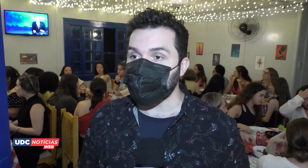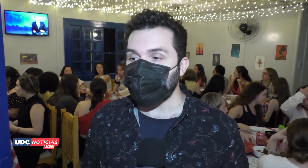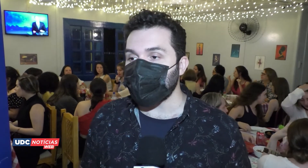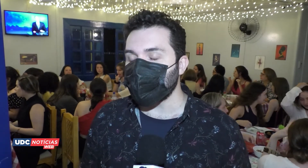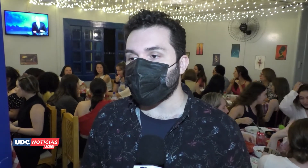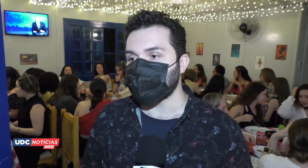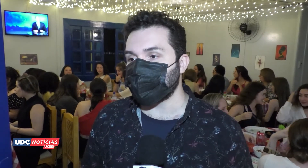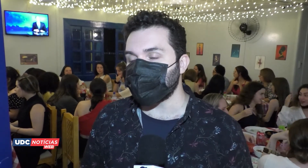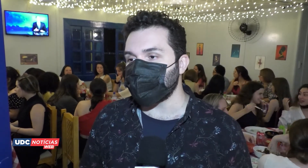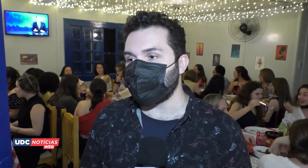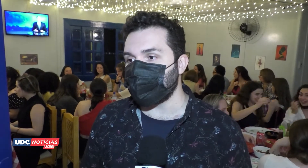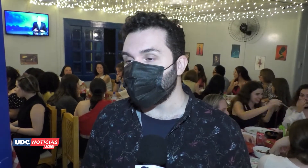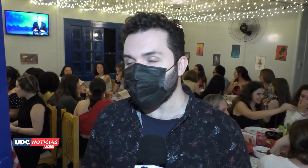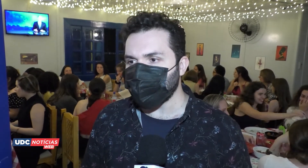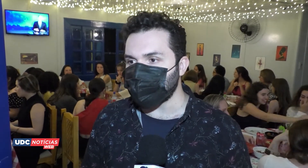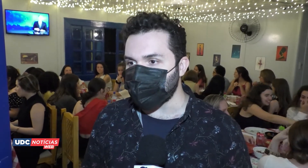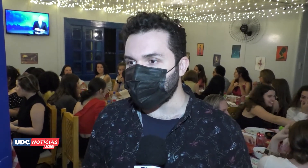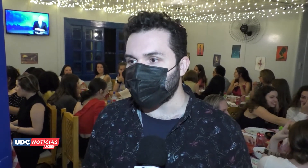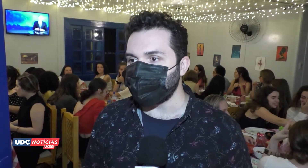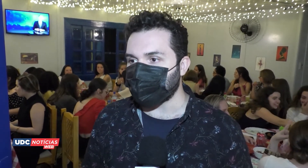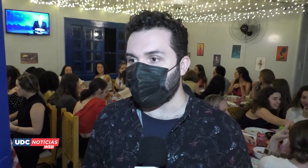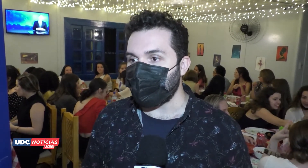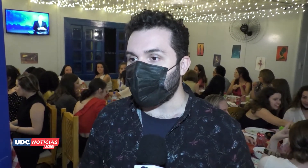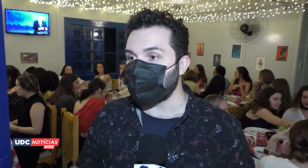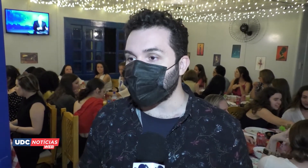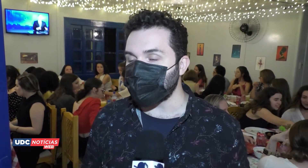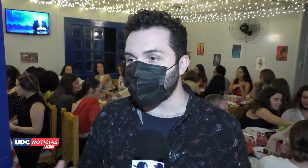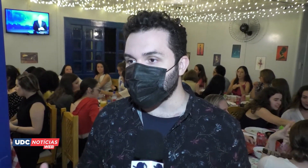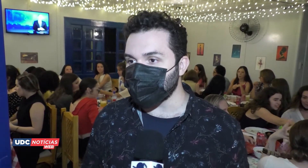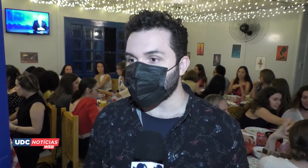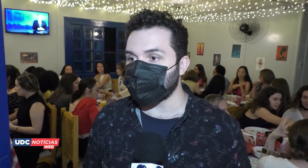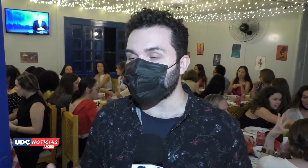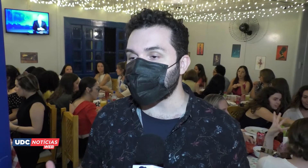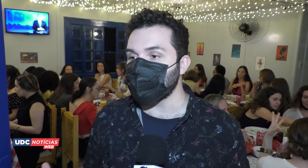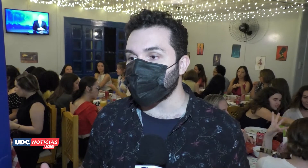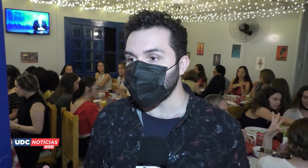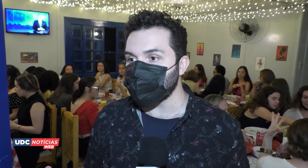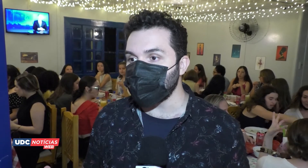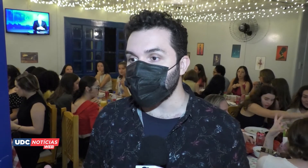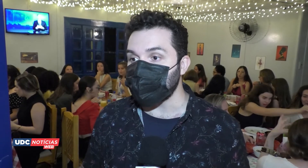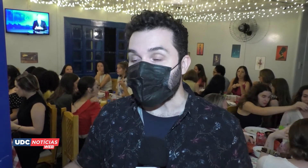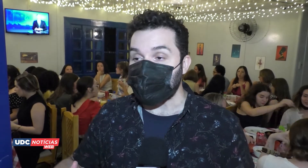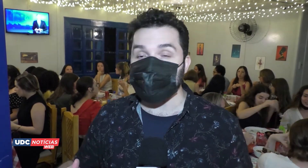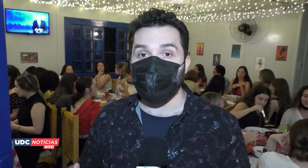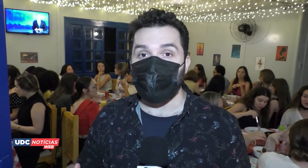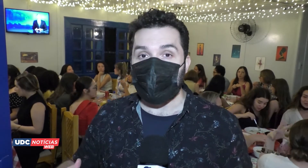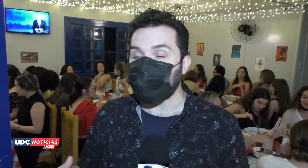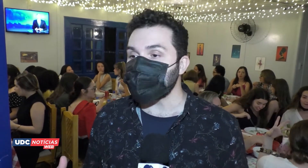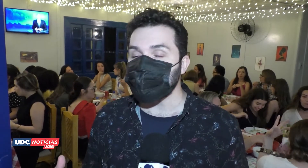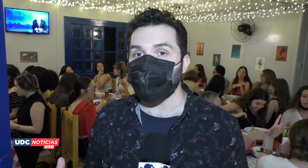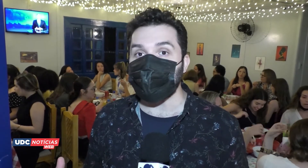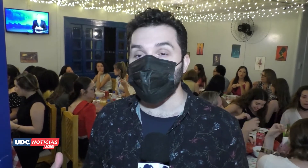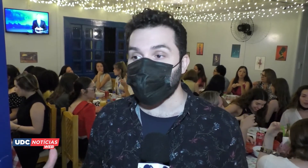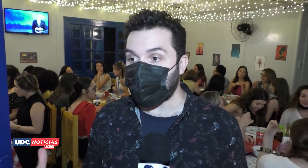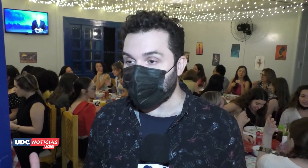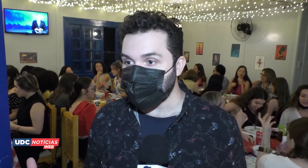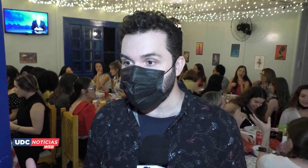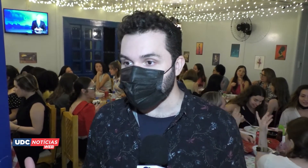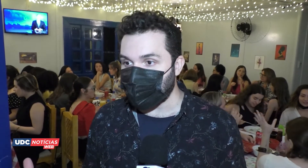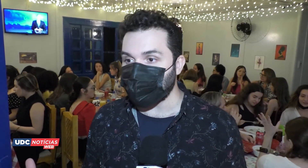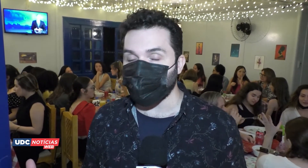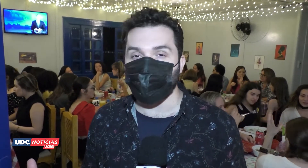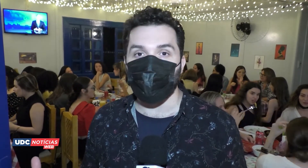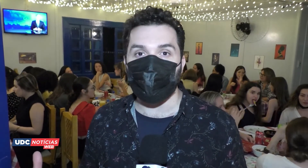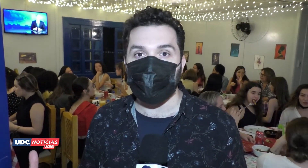Essa parceria aqui com o Restaurante Divino é muito produtiva, né? Ele permitiu que a gente trouxesse os dois cursos, que são essencialmente